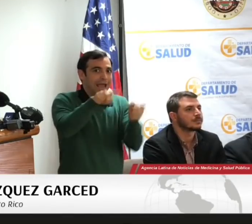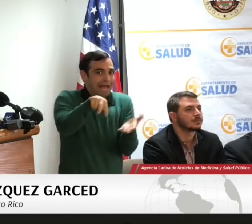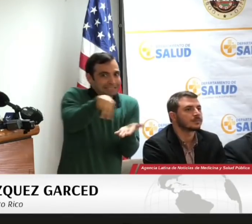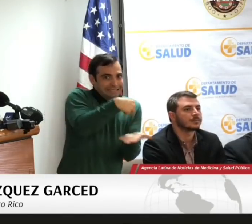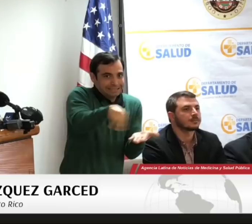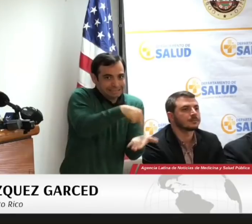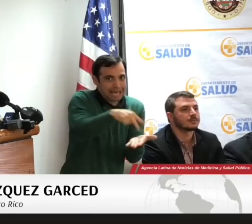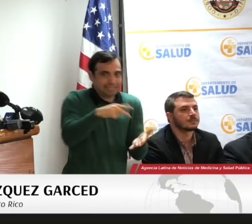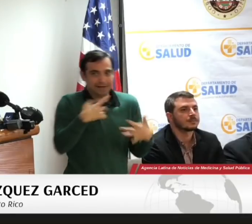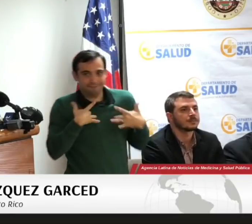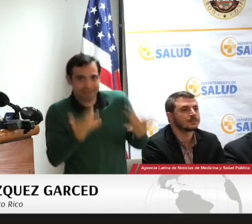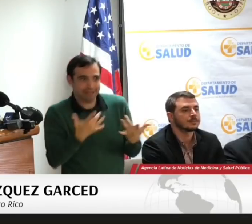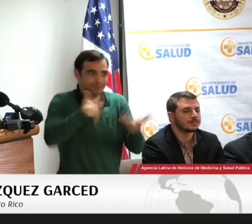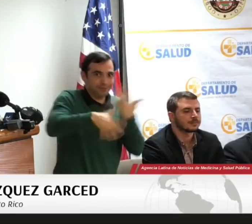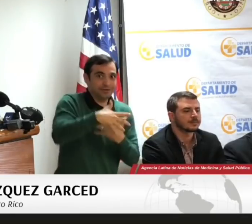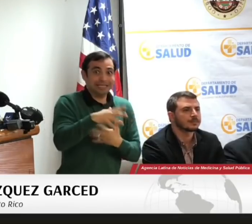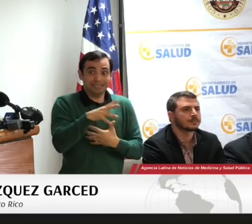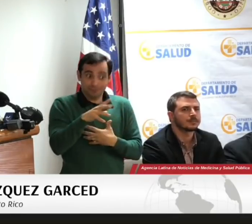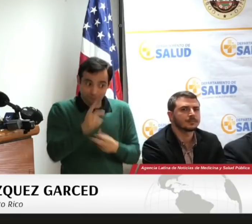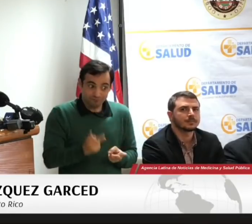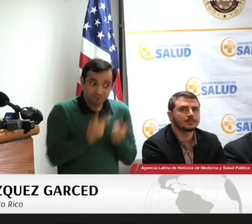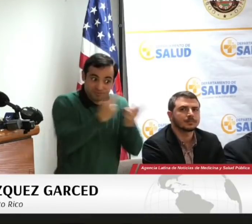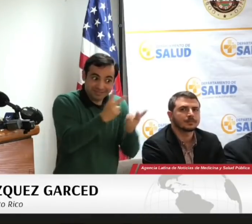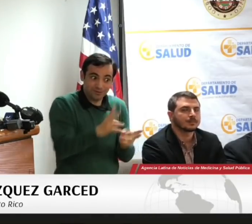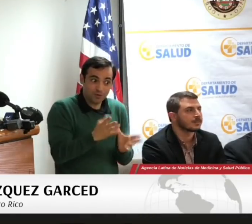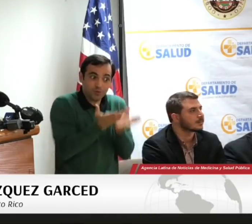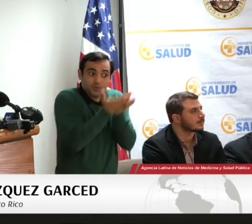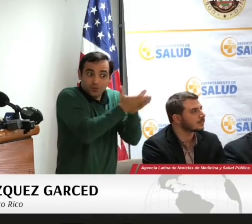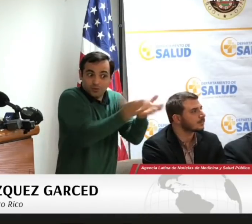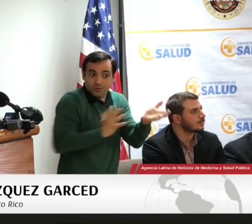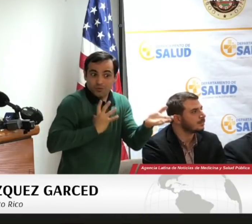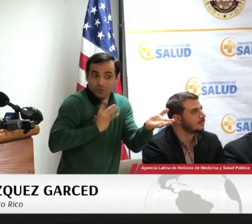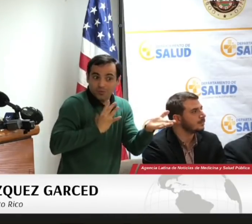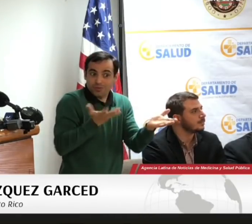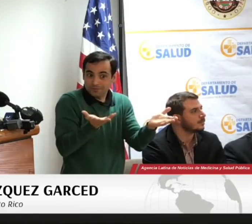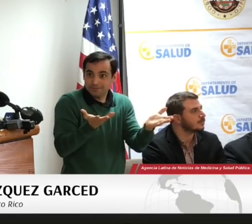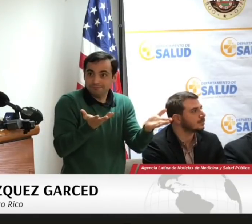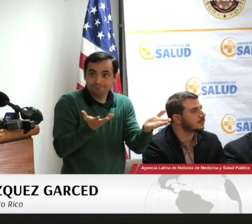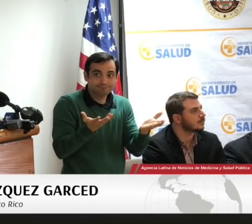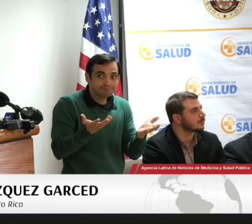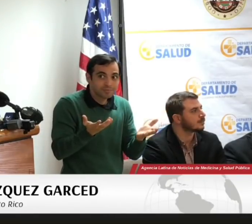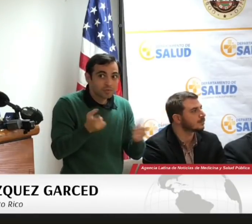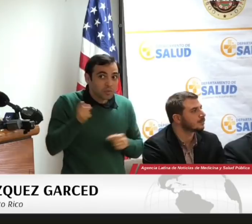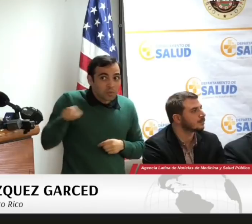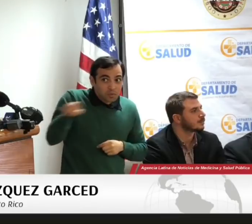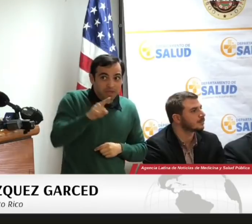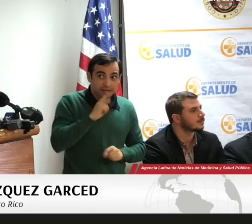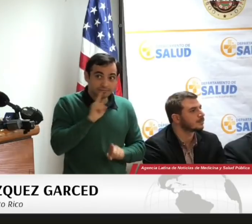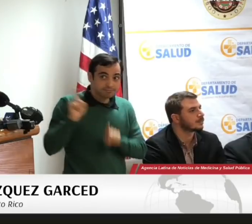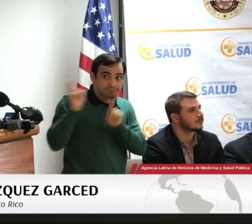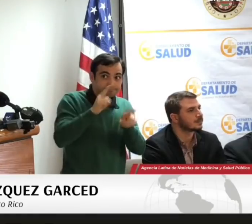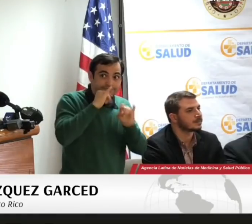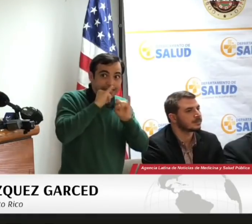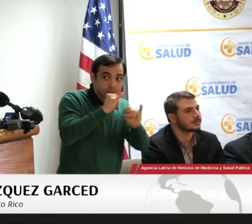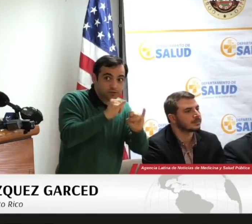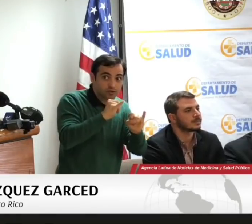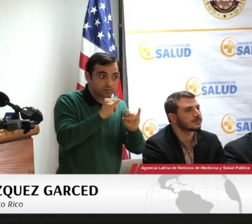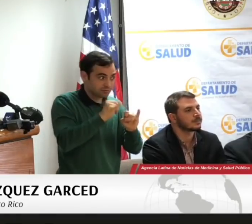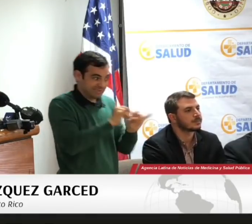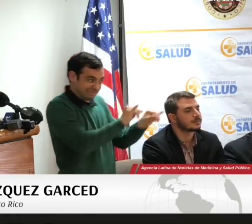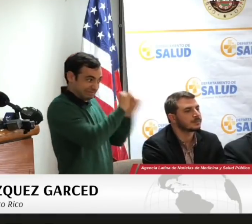también estuvo dentro del crucero. ¿Cuál es su condición? ¿O es que ha recibido algún tipo de instrucción por parte de la Fortaleza de mantenerla en